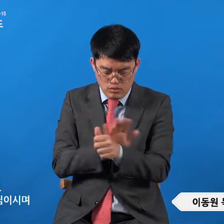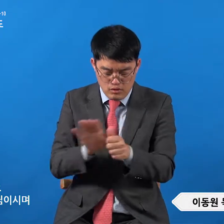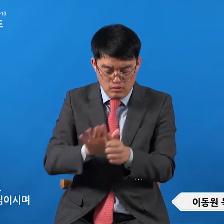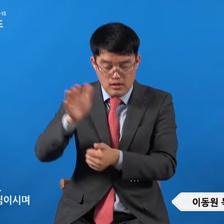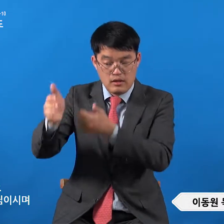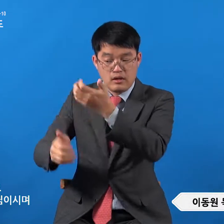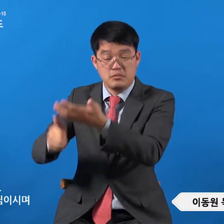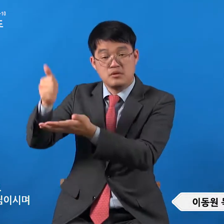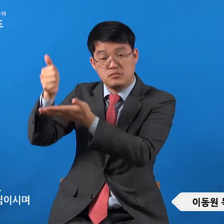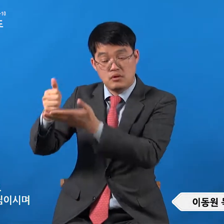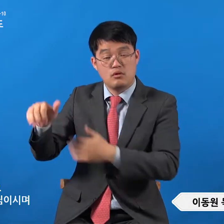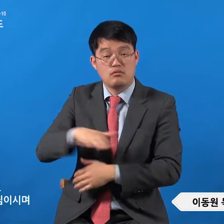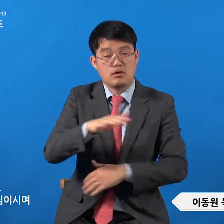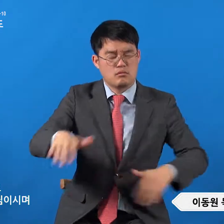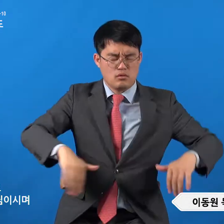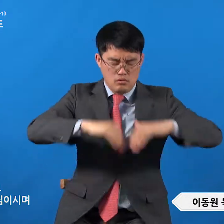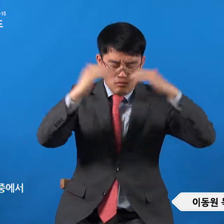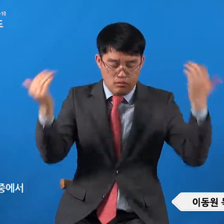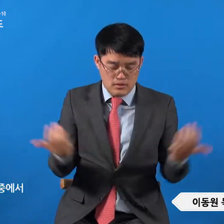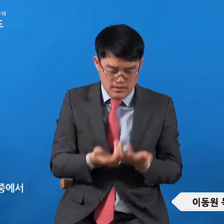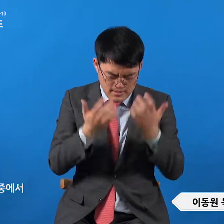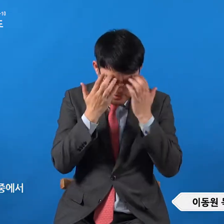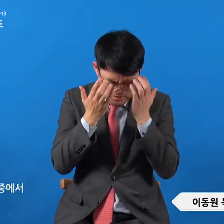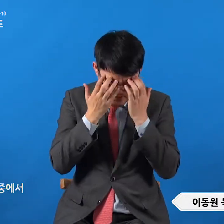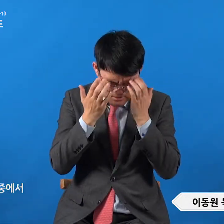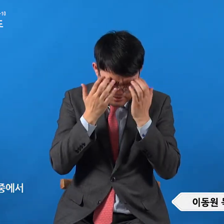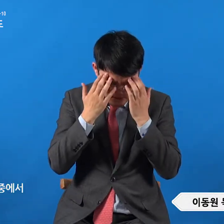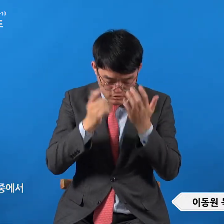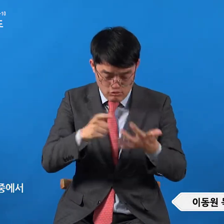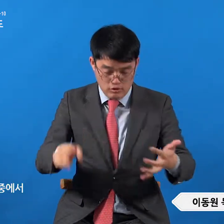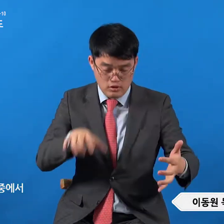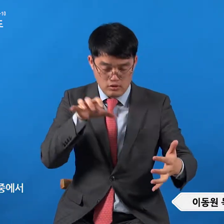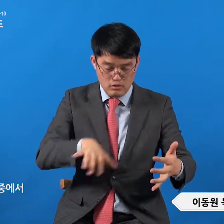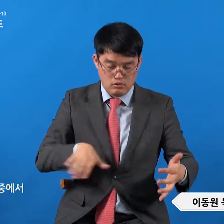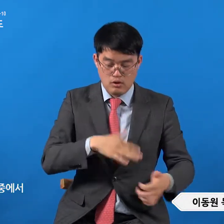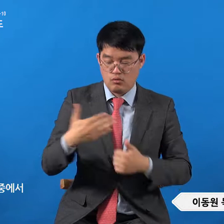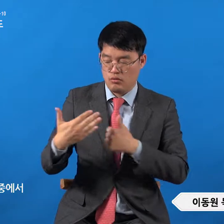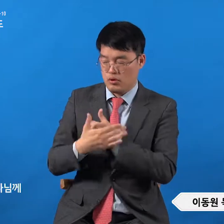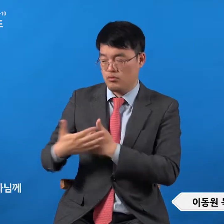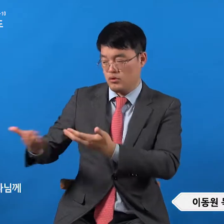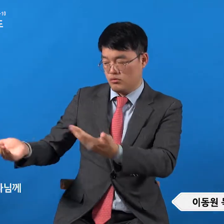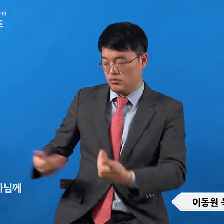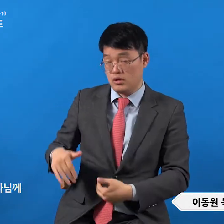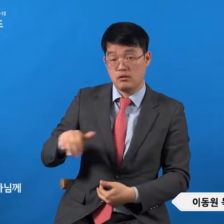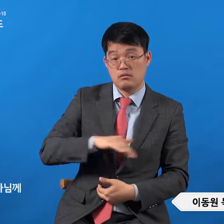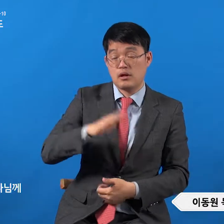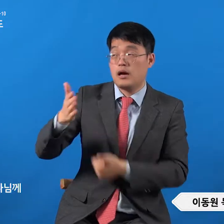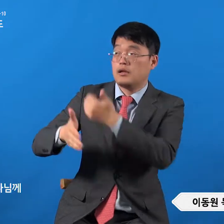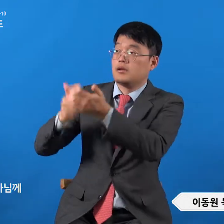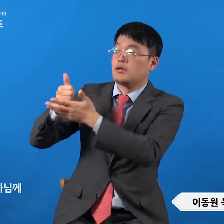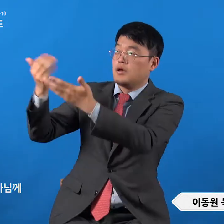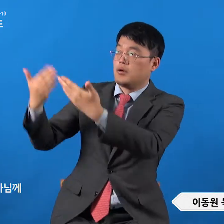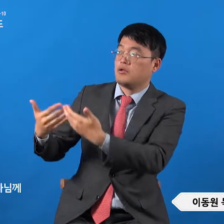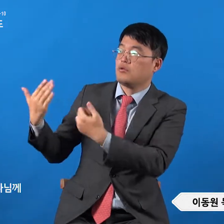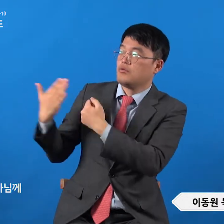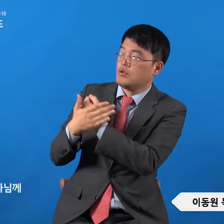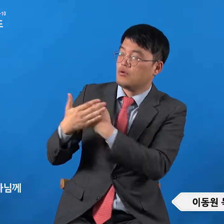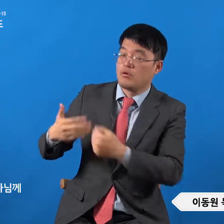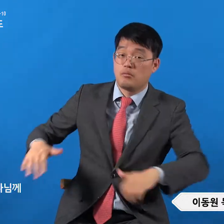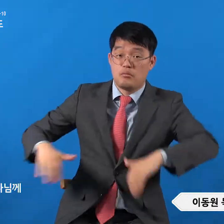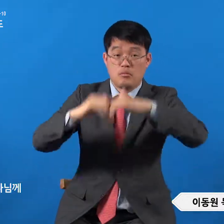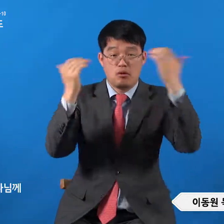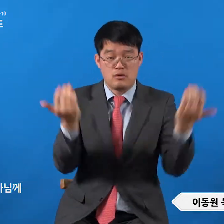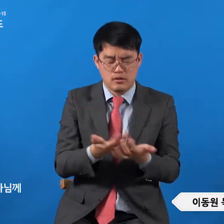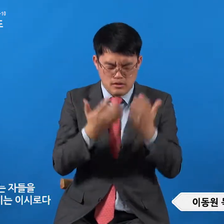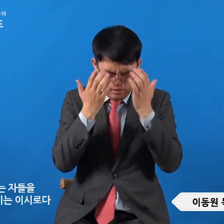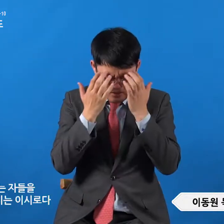위로의 하나님이시며 우리의 모든 환난 중에서 우리를 위로하사 우리로 하여금 하나님께 받는 위로로서